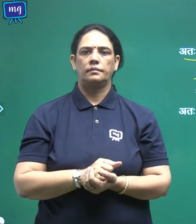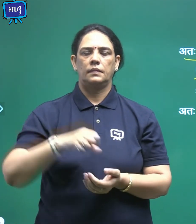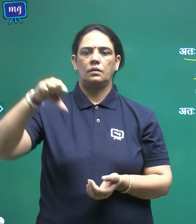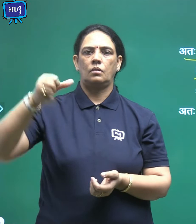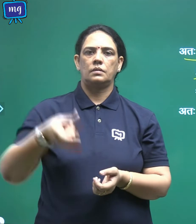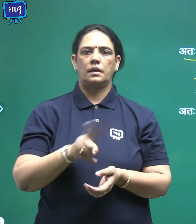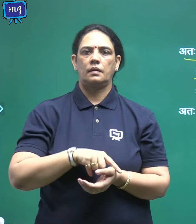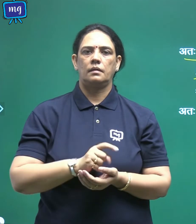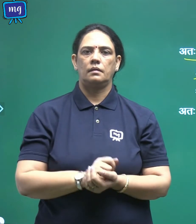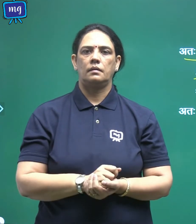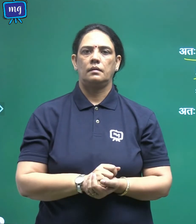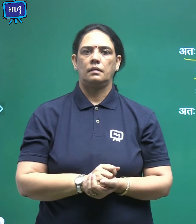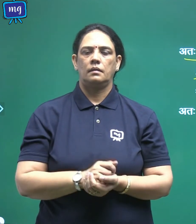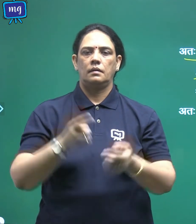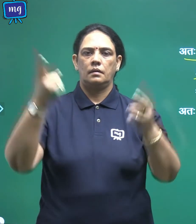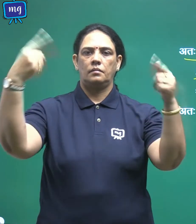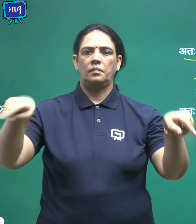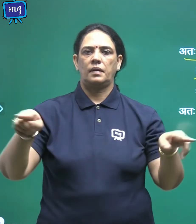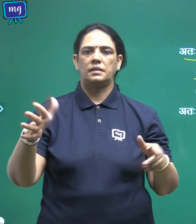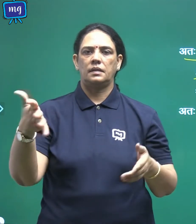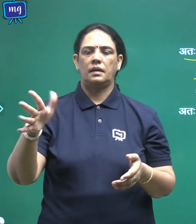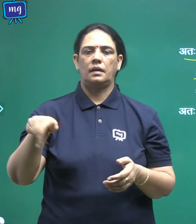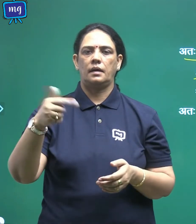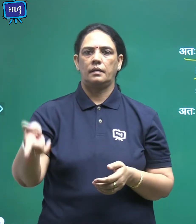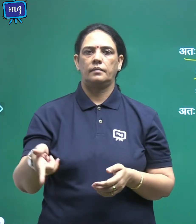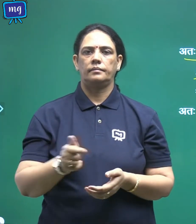से विभाज्य नहीं है।